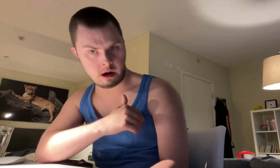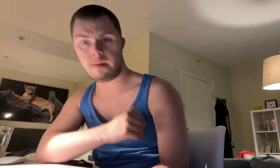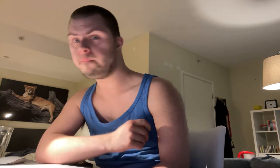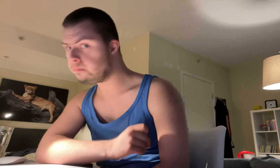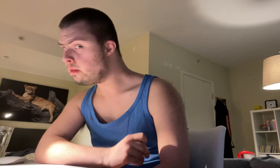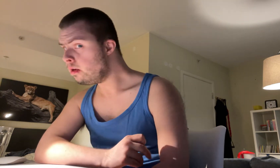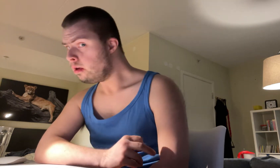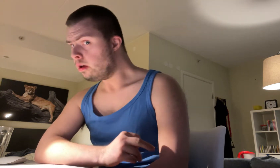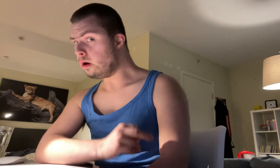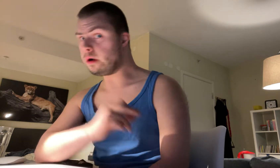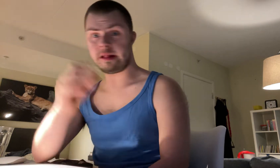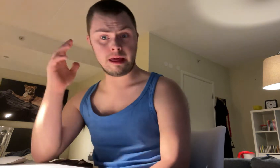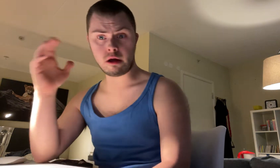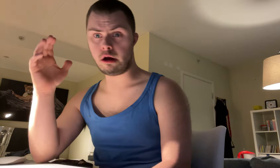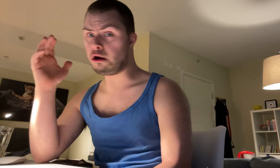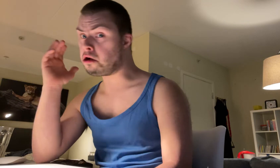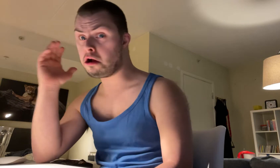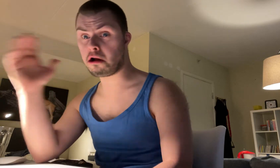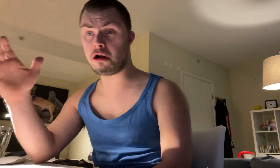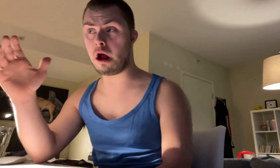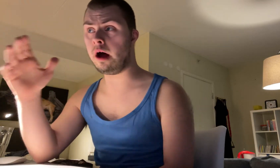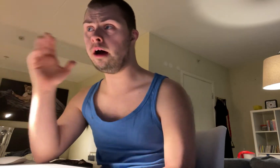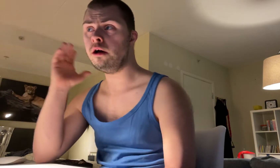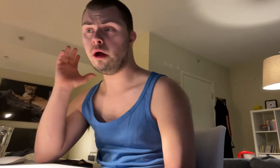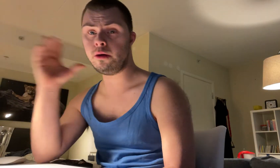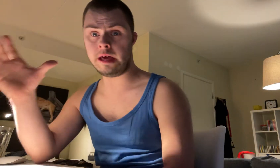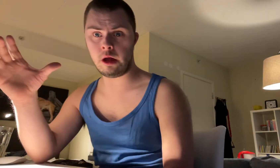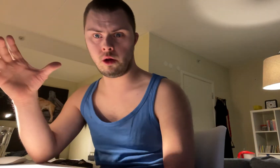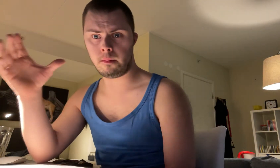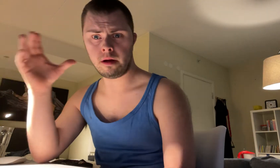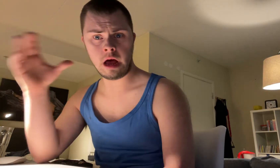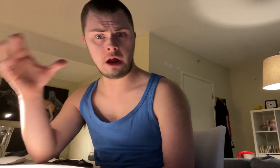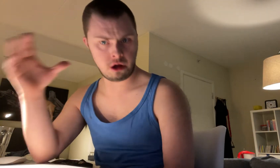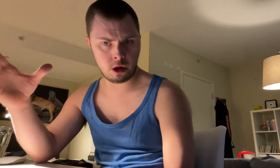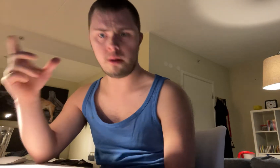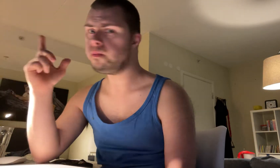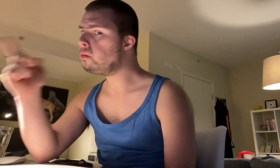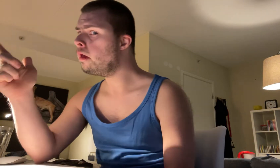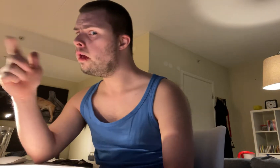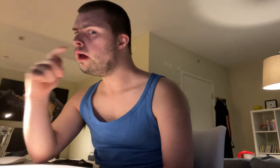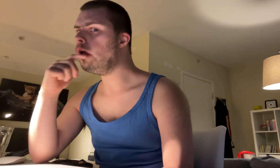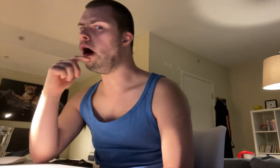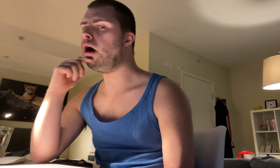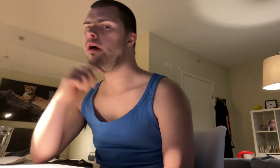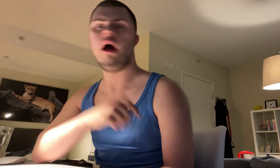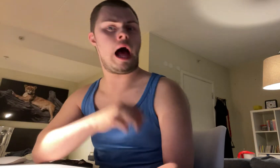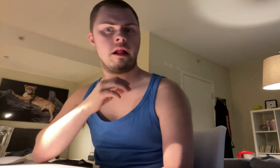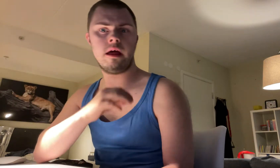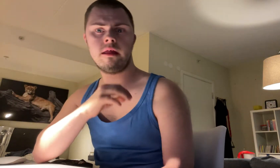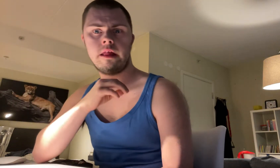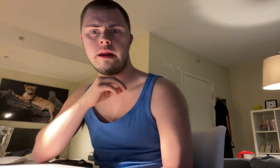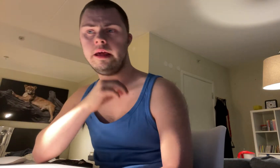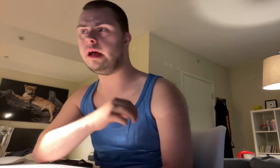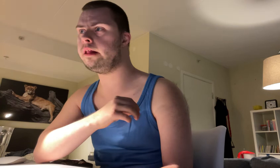Ja. Det ska du köra igenom här nu. Ja. Artisten